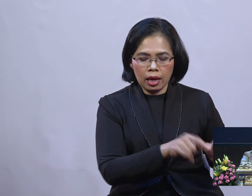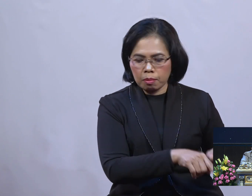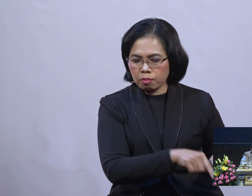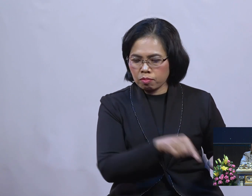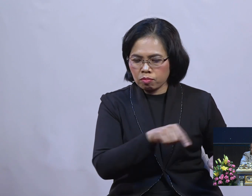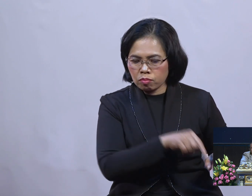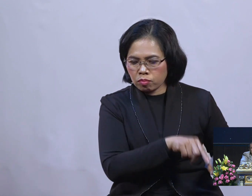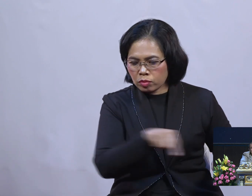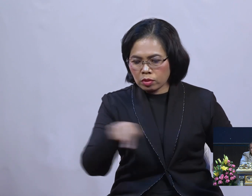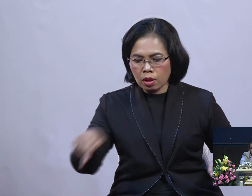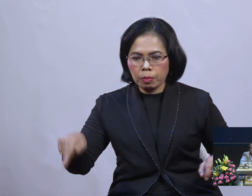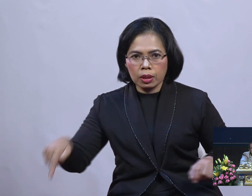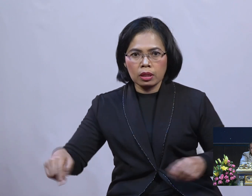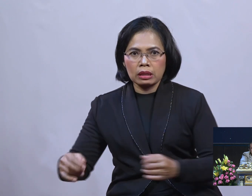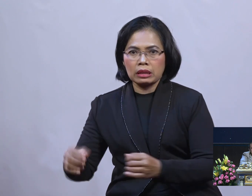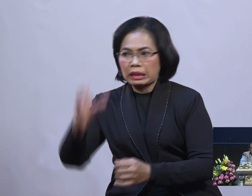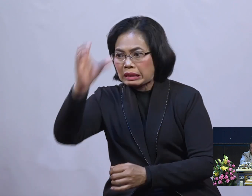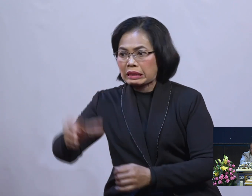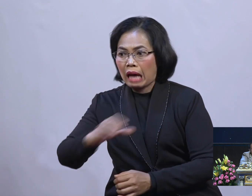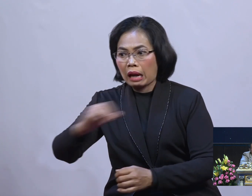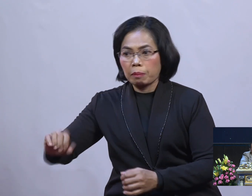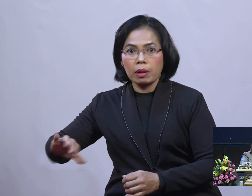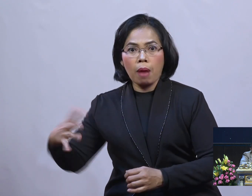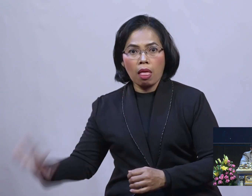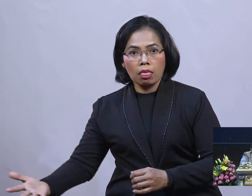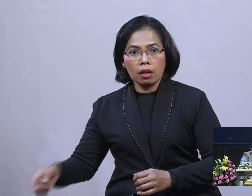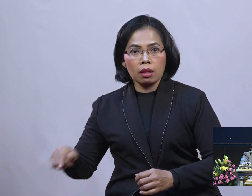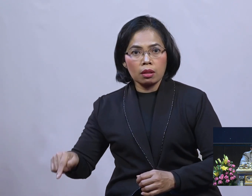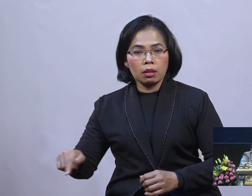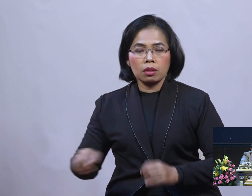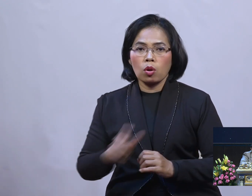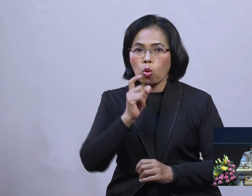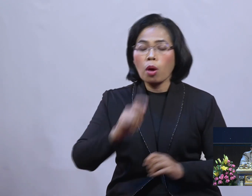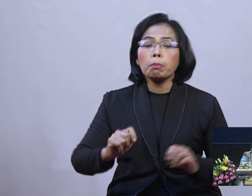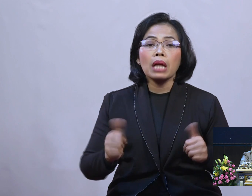dan kesiapan menjadi hampa udara di puncaknya